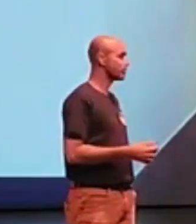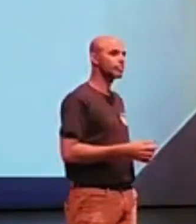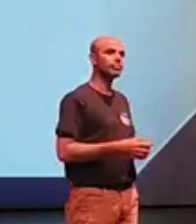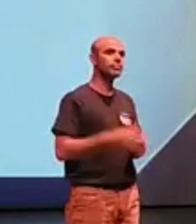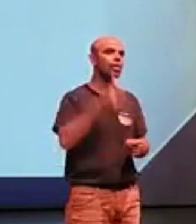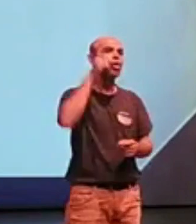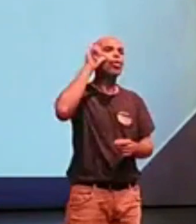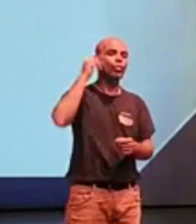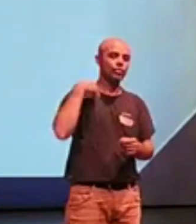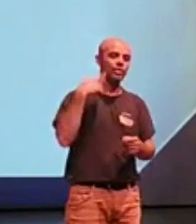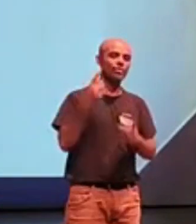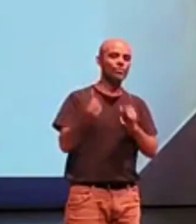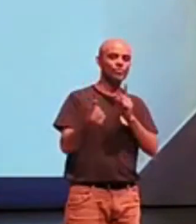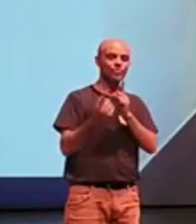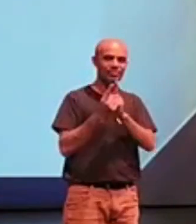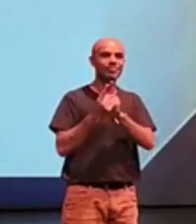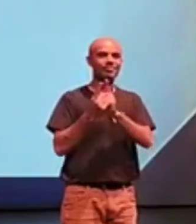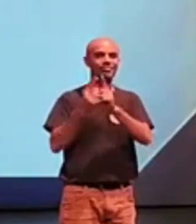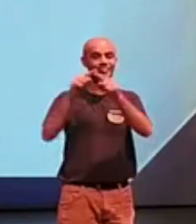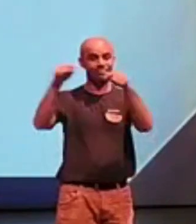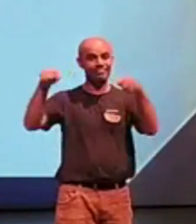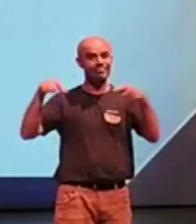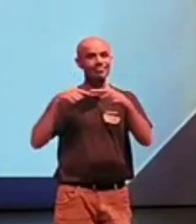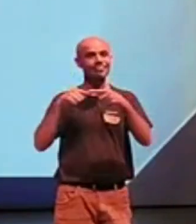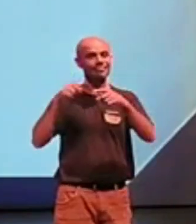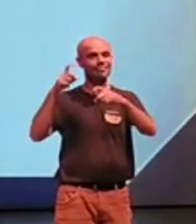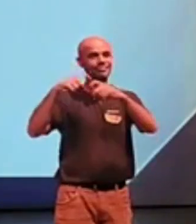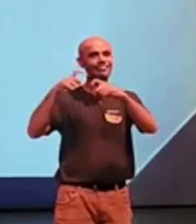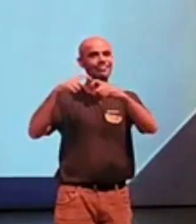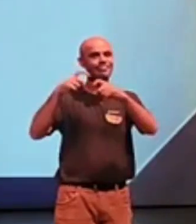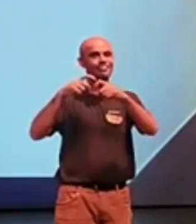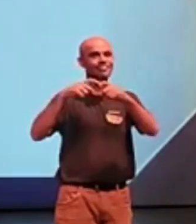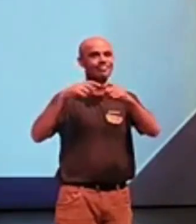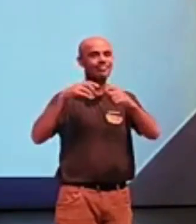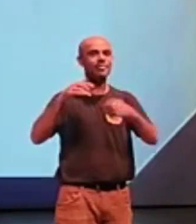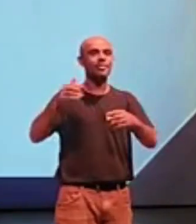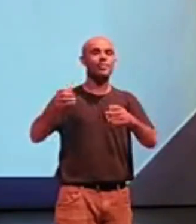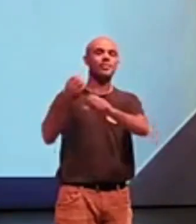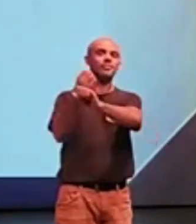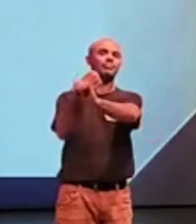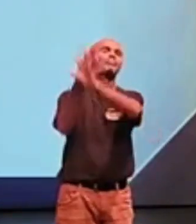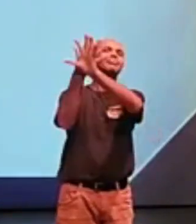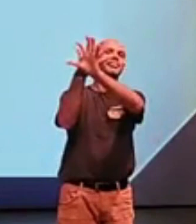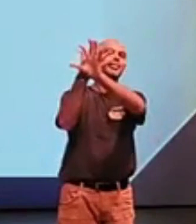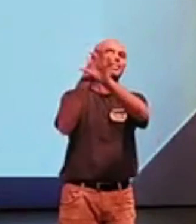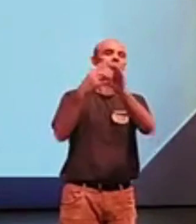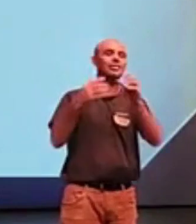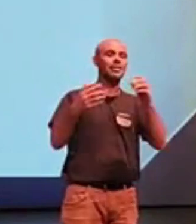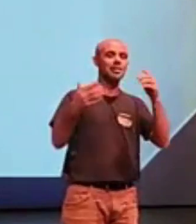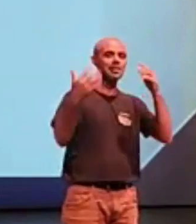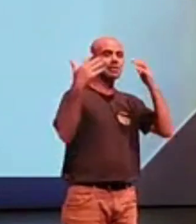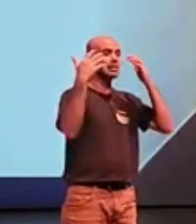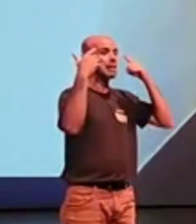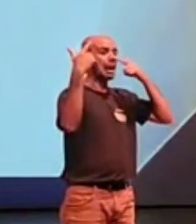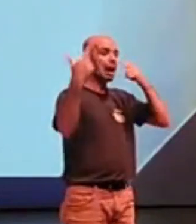ontem ela passou no consultório do meu amigo e me ligou. Os dois me ligaram por vídeo, que foi aquele chororô de um lado e do